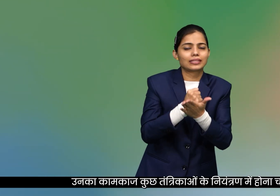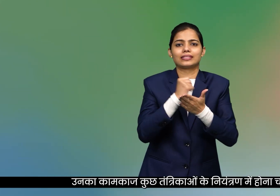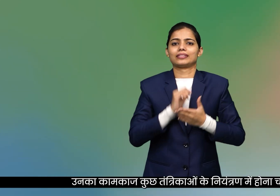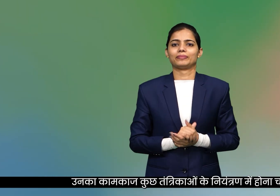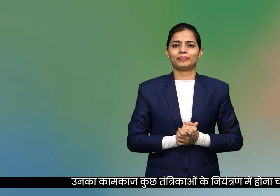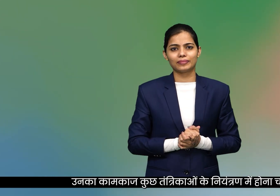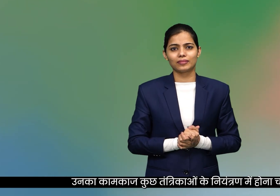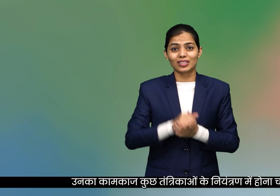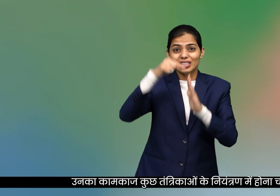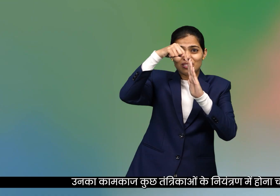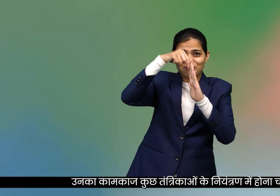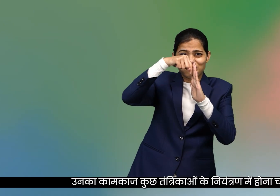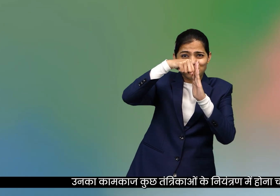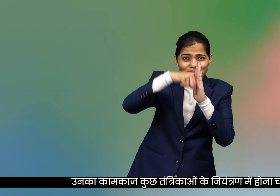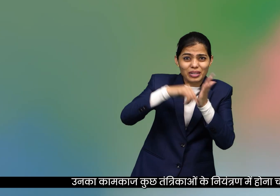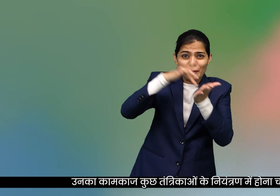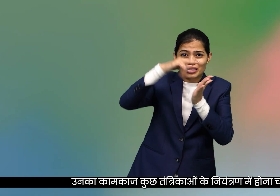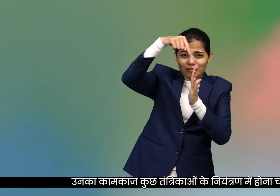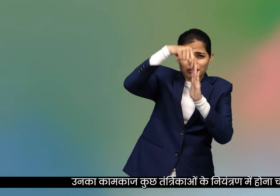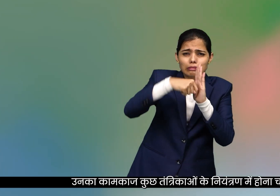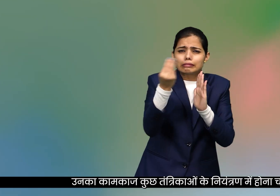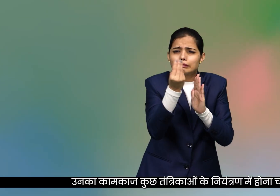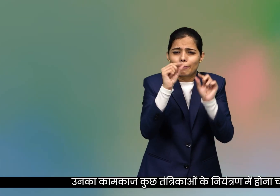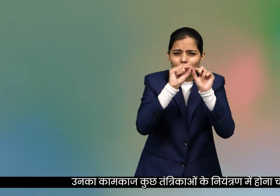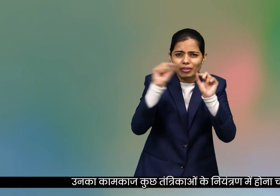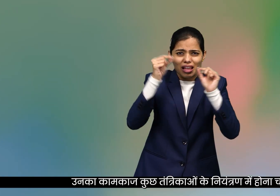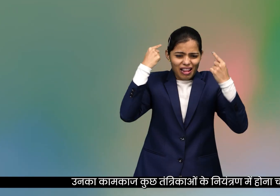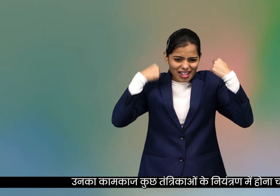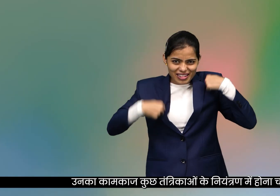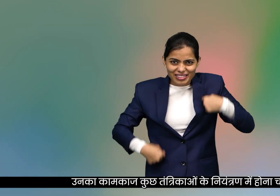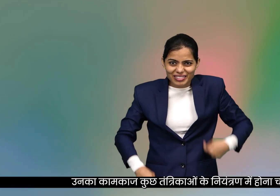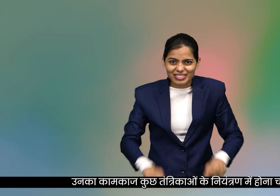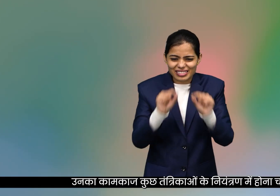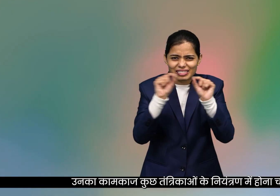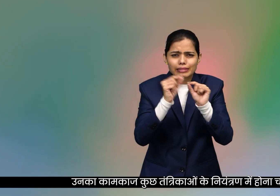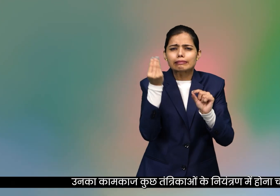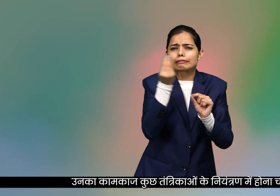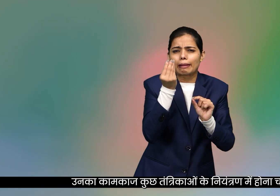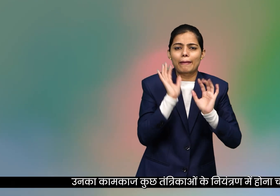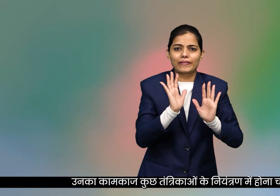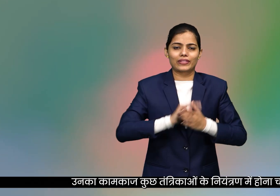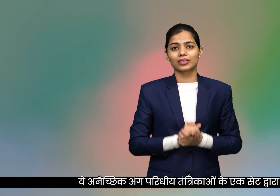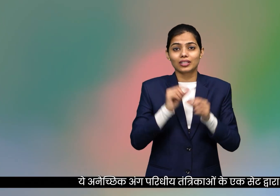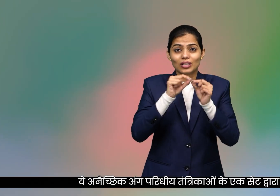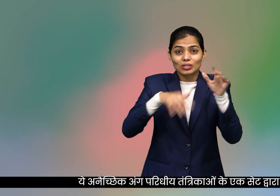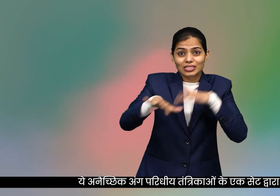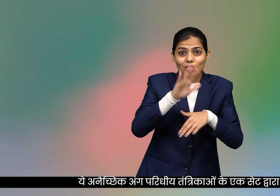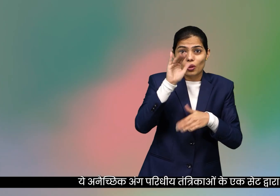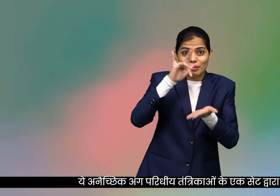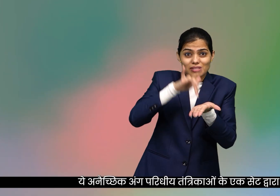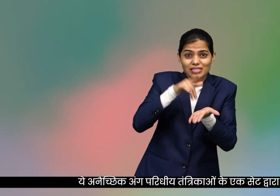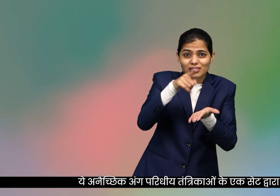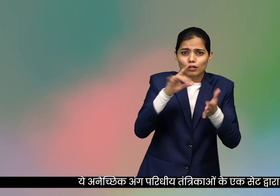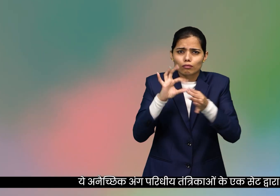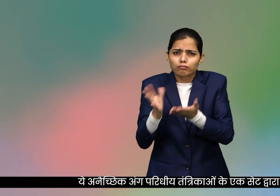लेकिन उनका कामकाज कुछ तंत्रिकाओं के नियंत्रण में होना चाहिए। ये